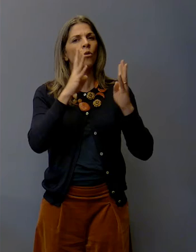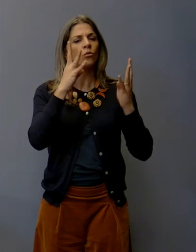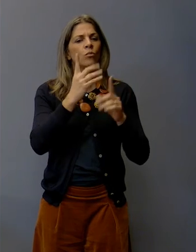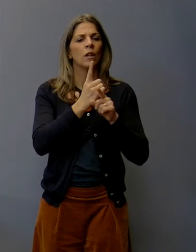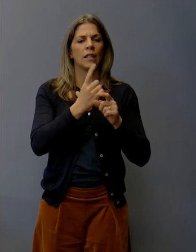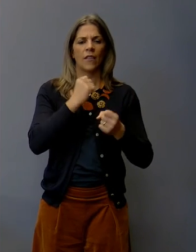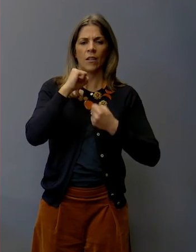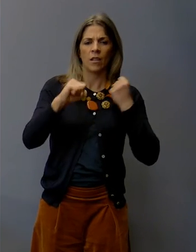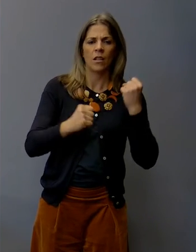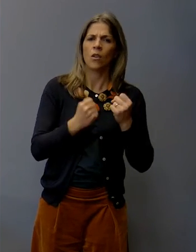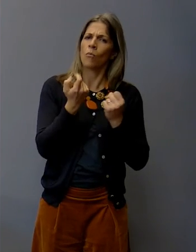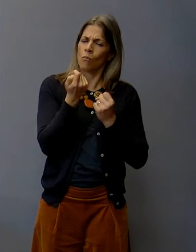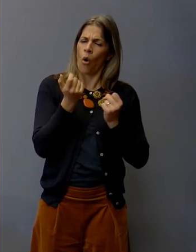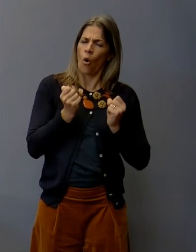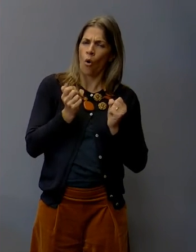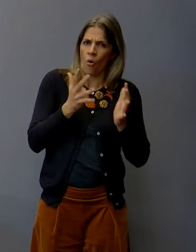necessari